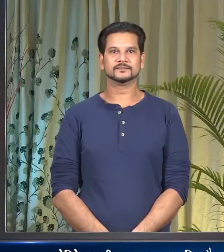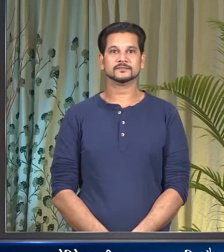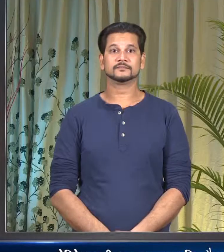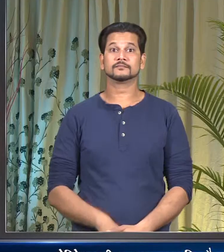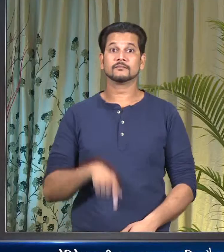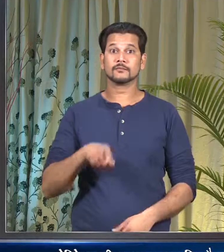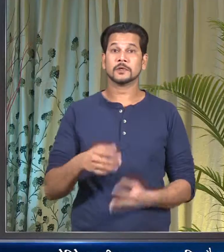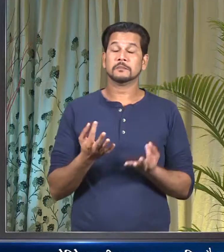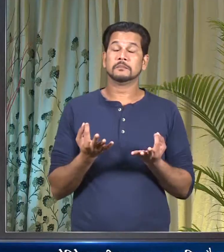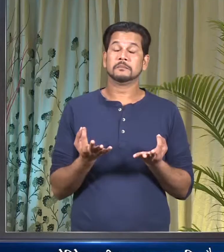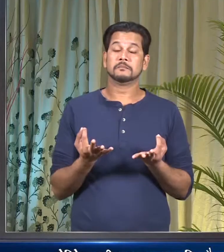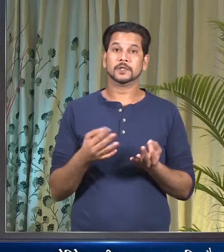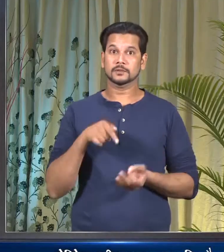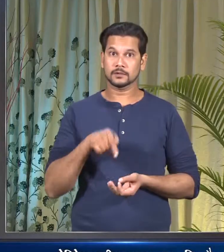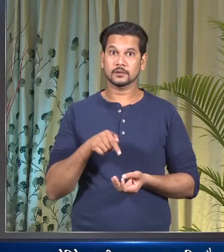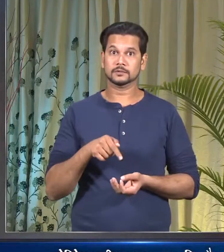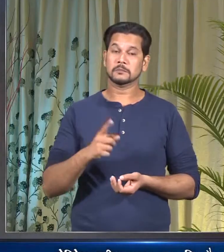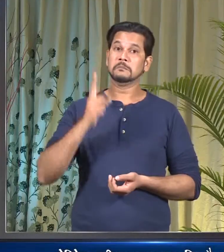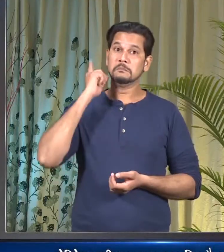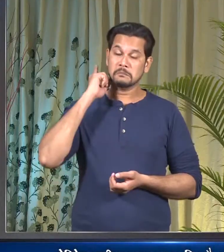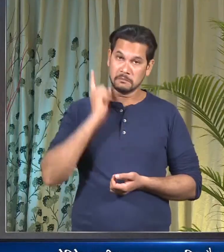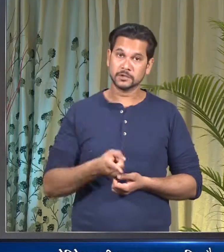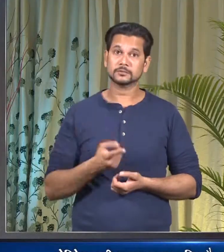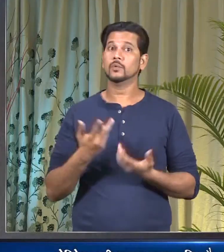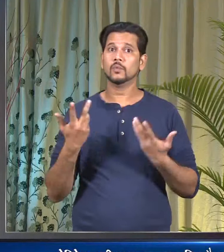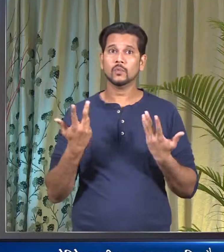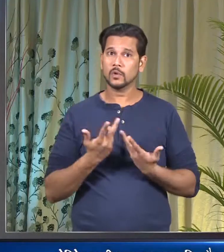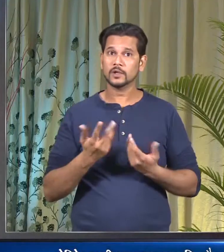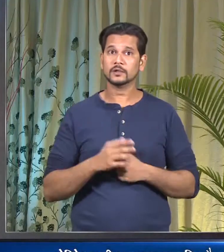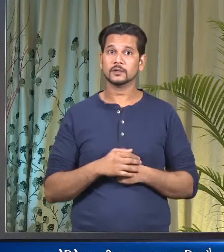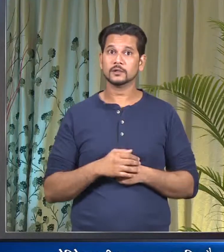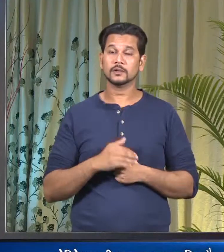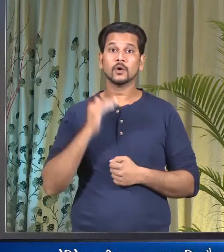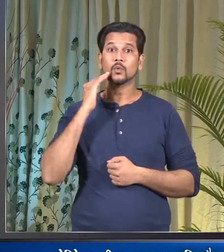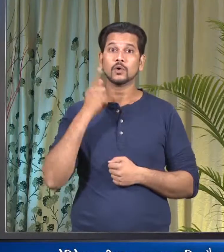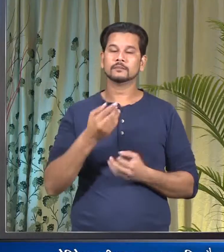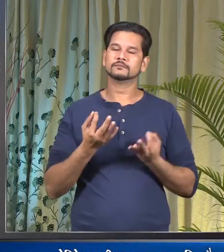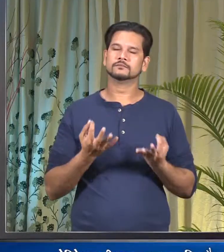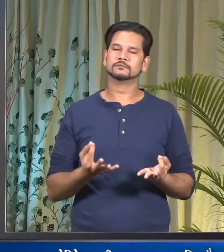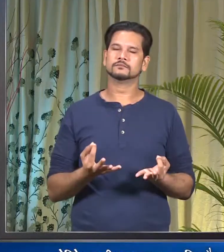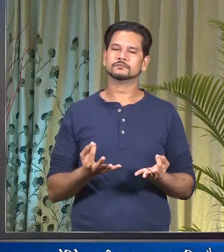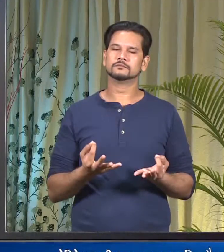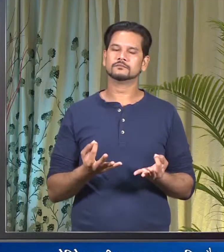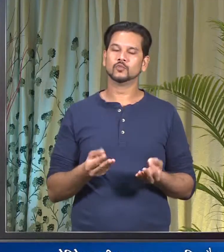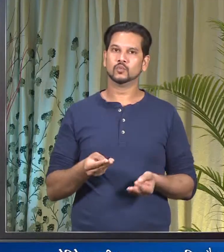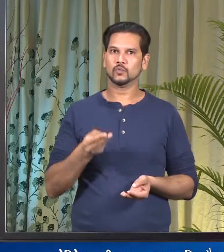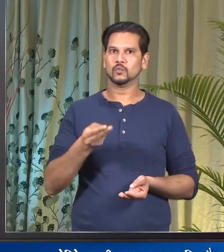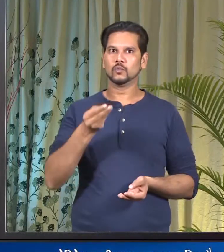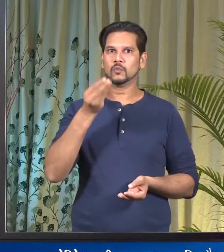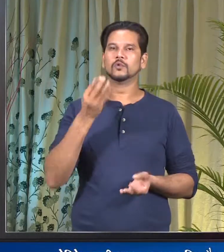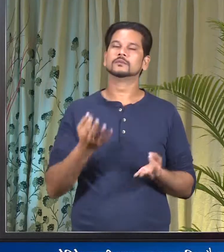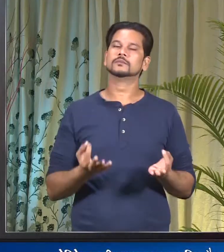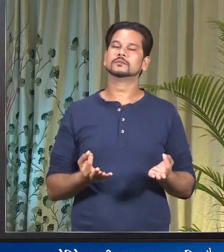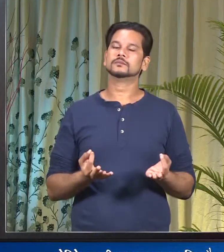मेडिटेशन की आवश्यक्ता इसलिए है क्योंकि जैसे जैसे व्यक्ति मेडिटेशन करता है